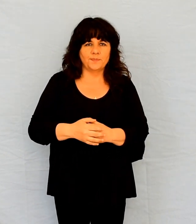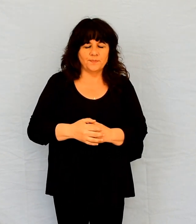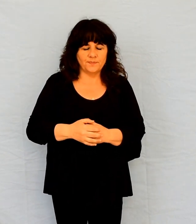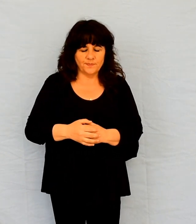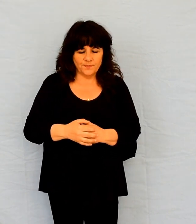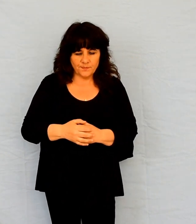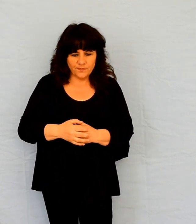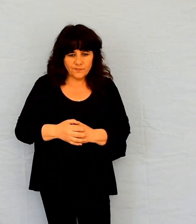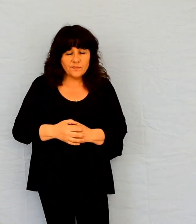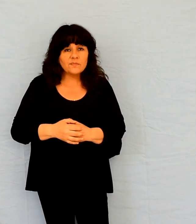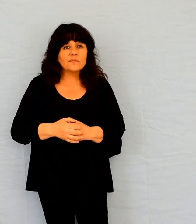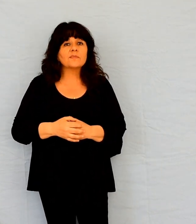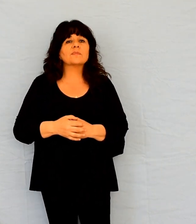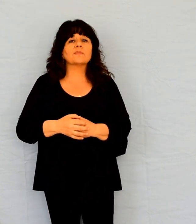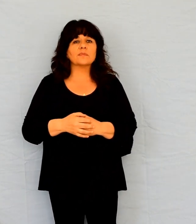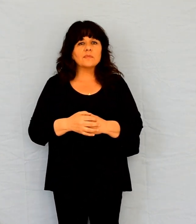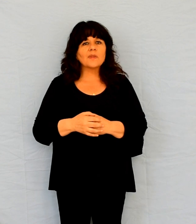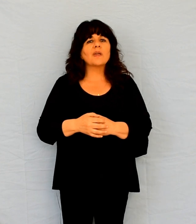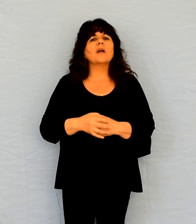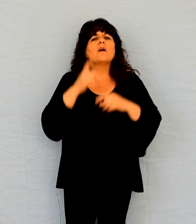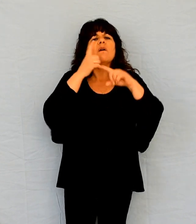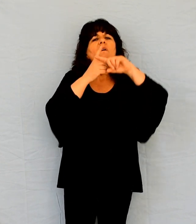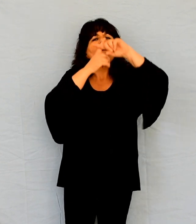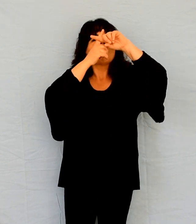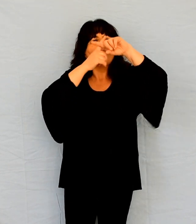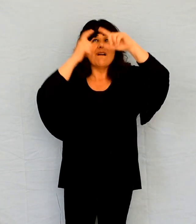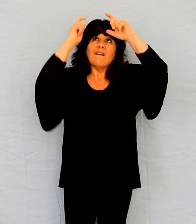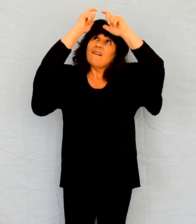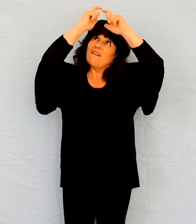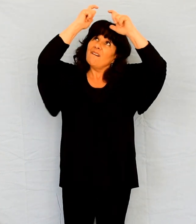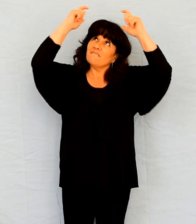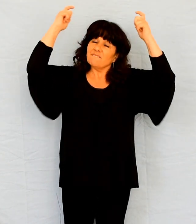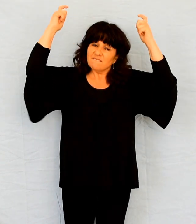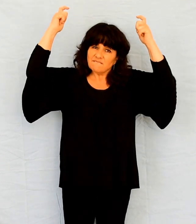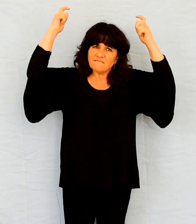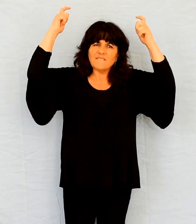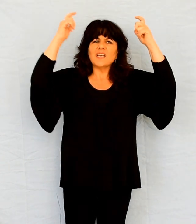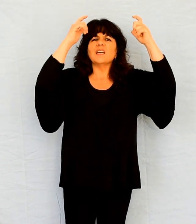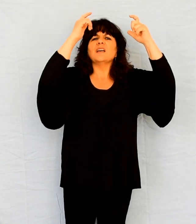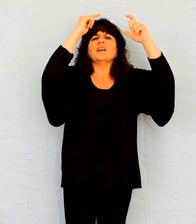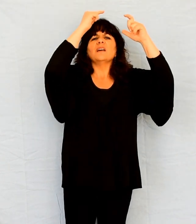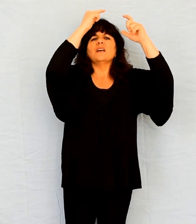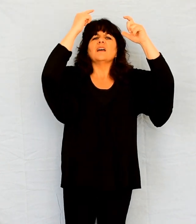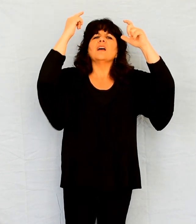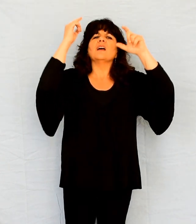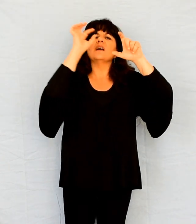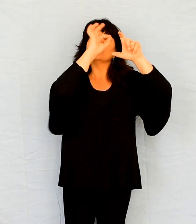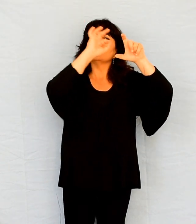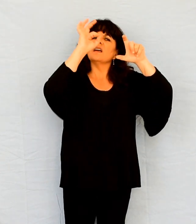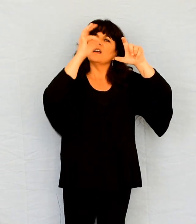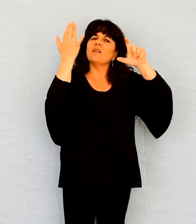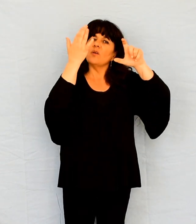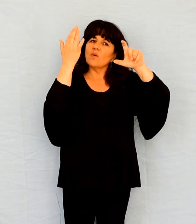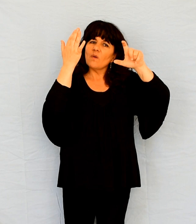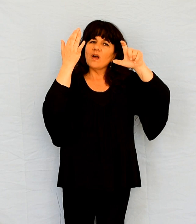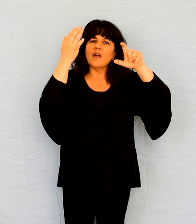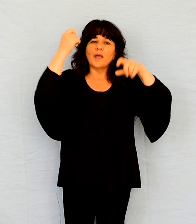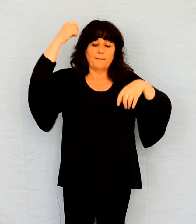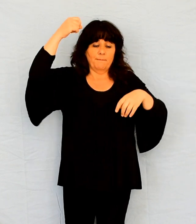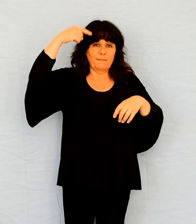Il y avait aussi une inscription au-dessus de lui : « Celui-ci est le roi des Juifs. » L'un